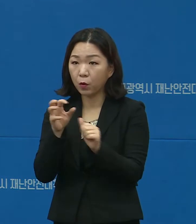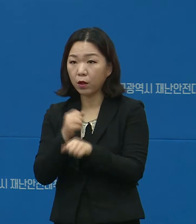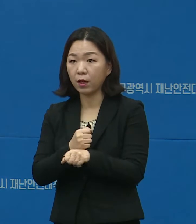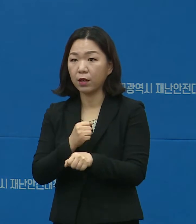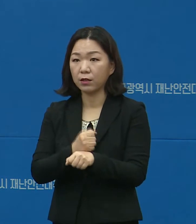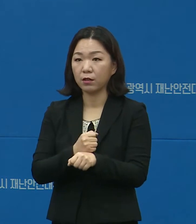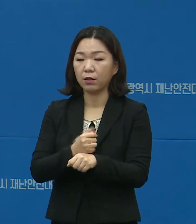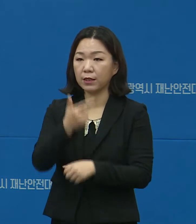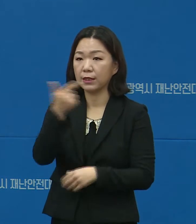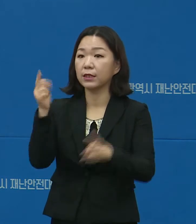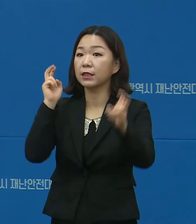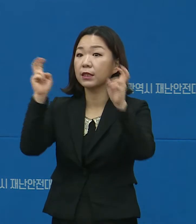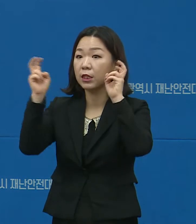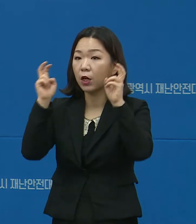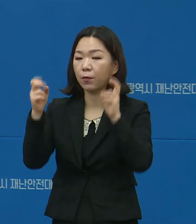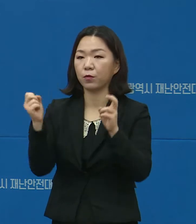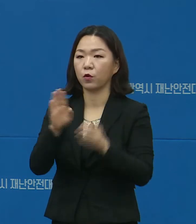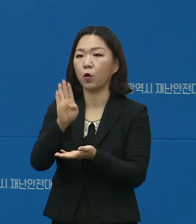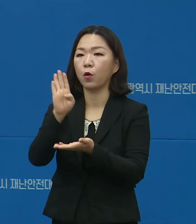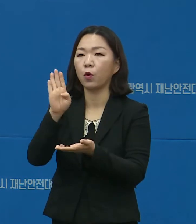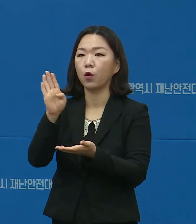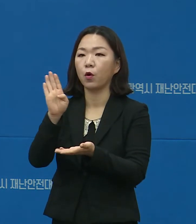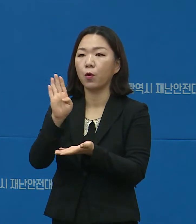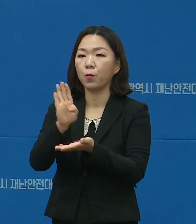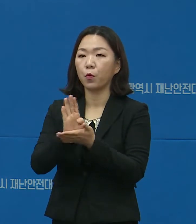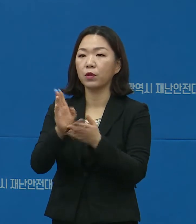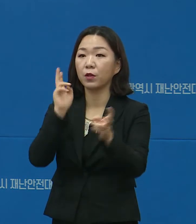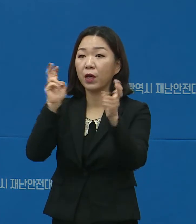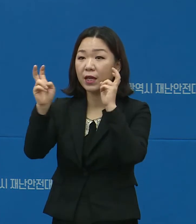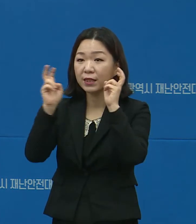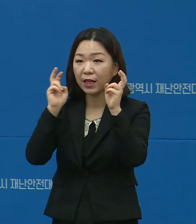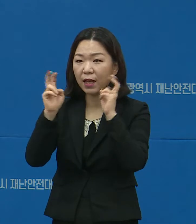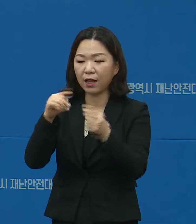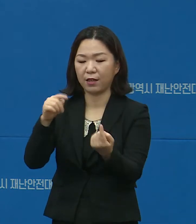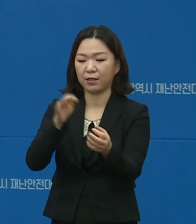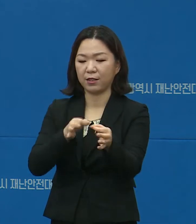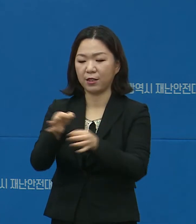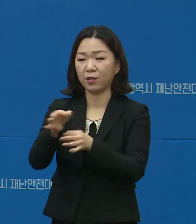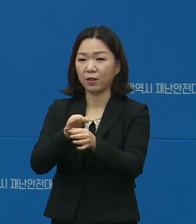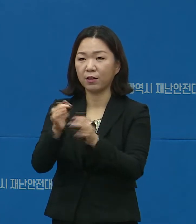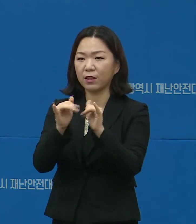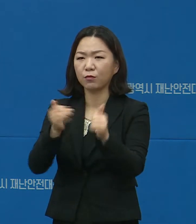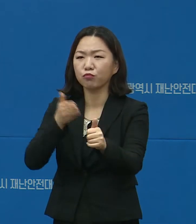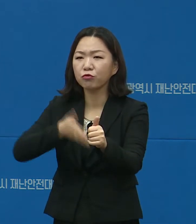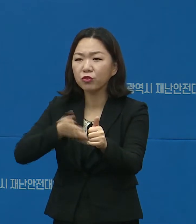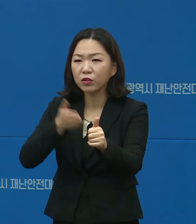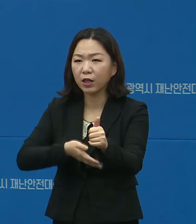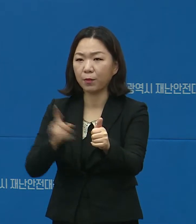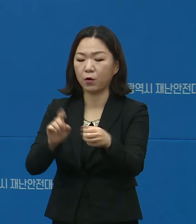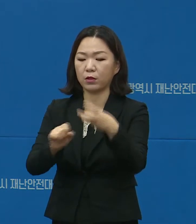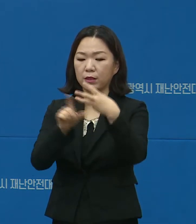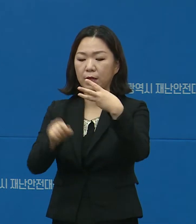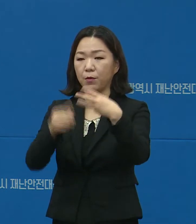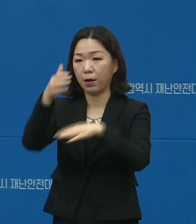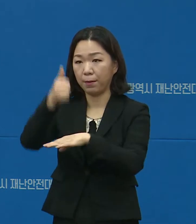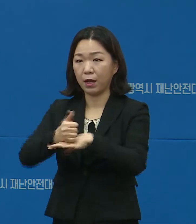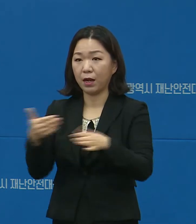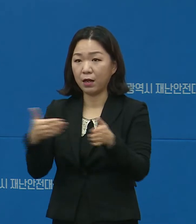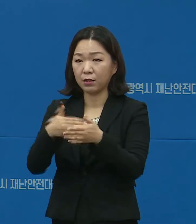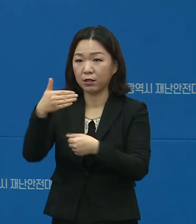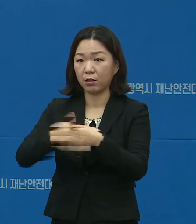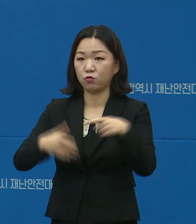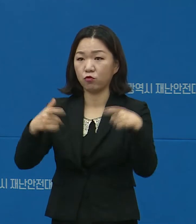대기업과 본사 경영진에게 간곡히 요청합니다. 3월 말까지는 대구지역